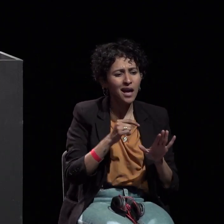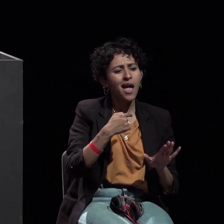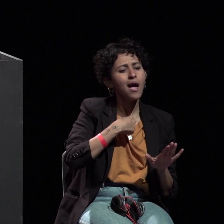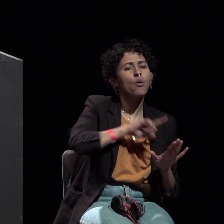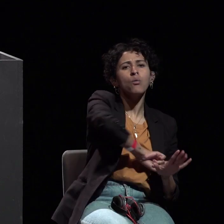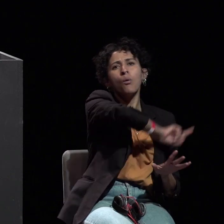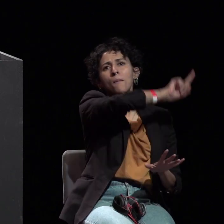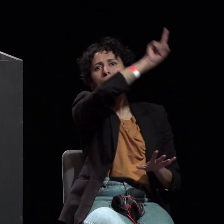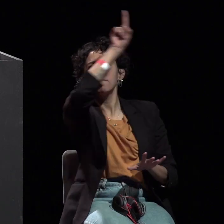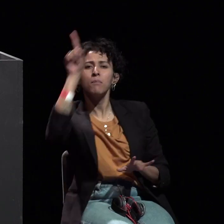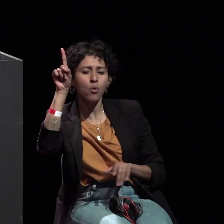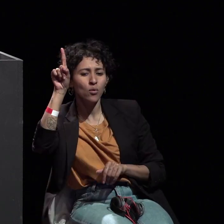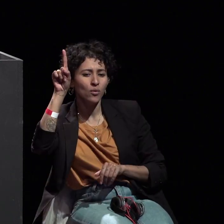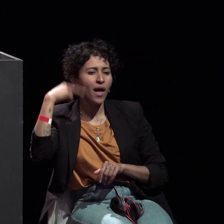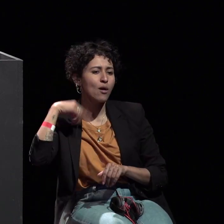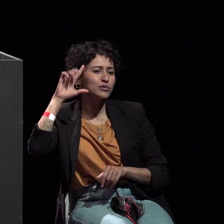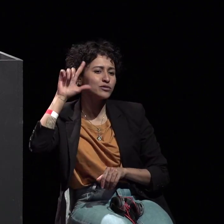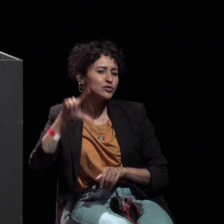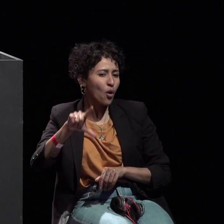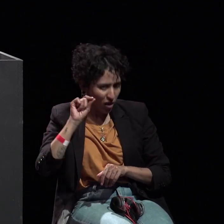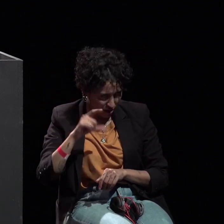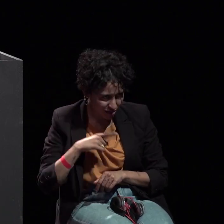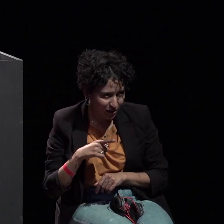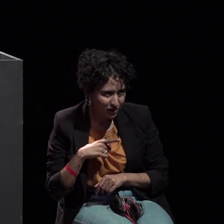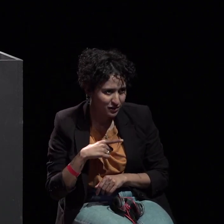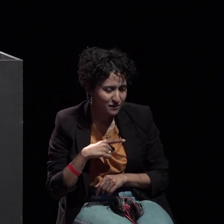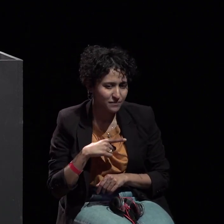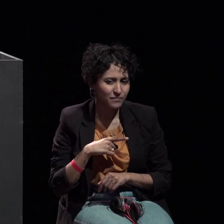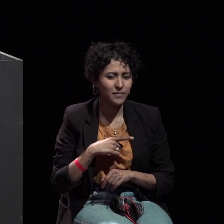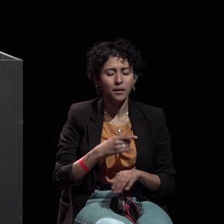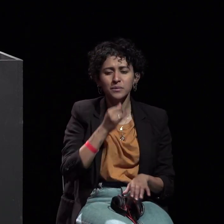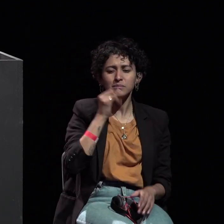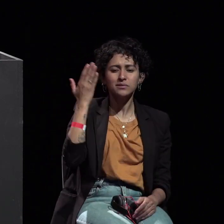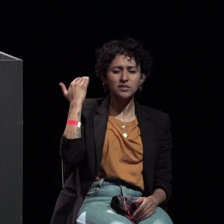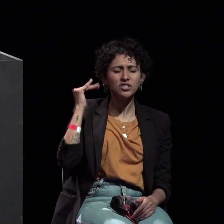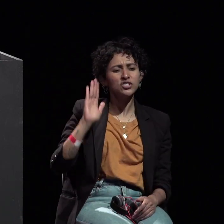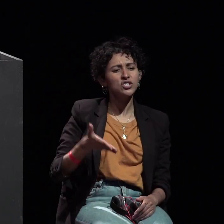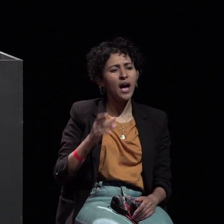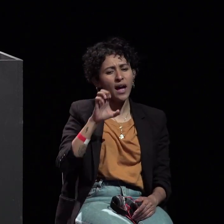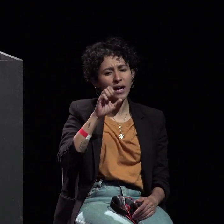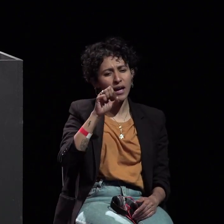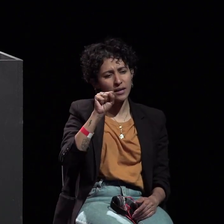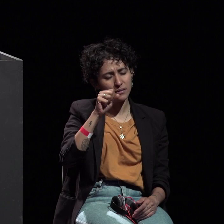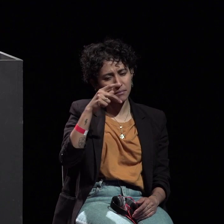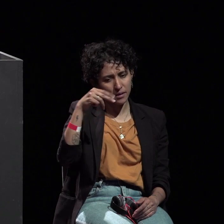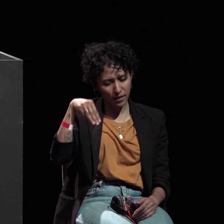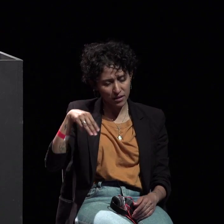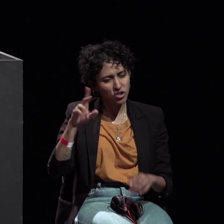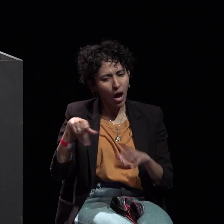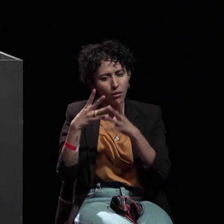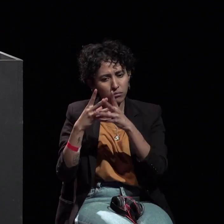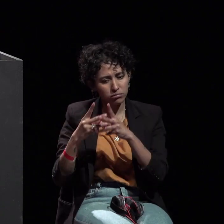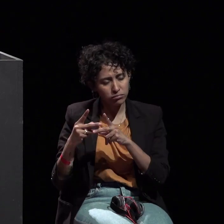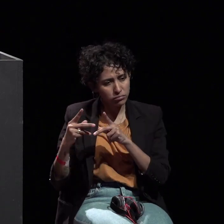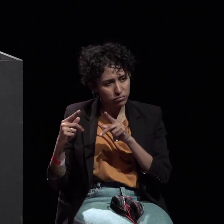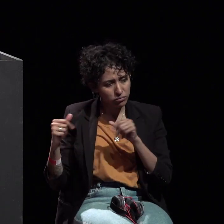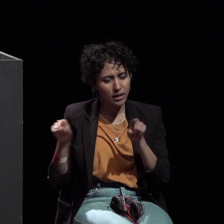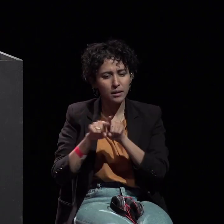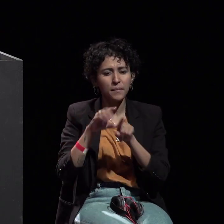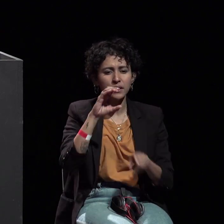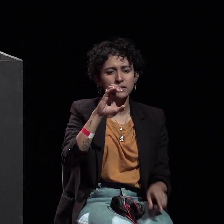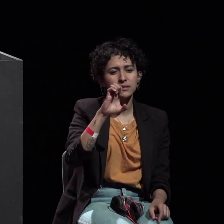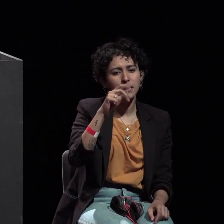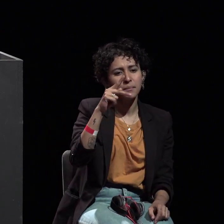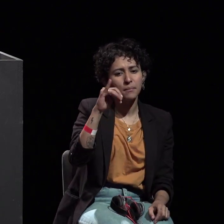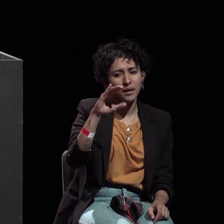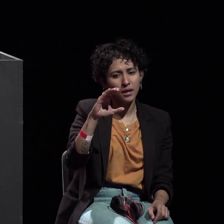Políticas Públicas, isso não nos pertence mais, né, em 2019, a despeito da CEPIR, que também não nos